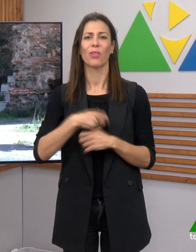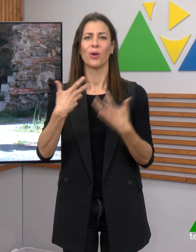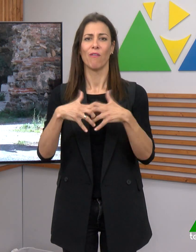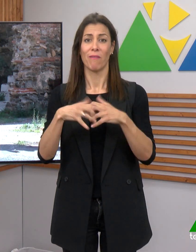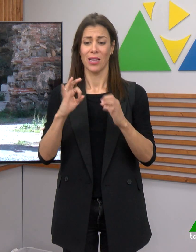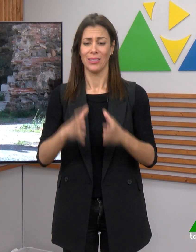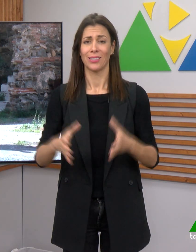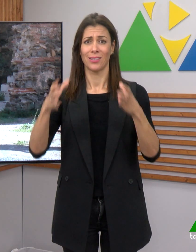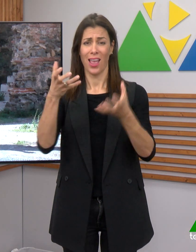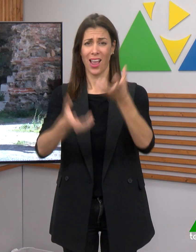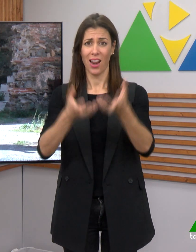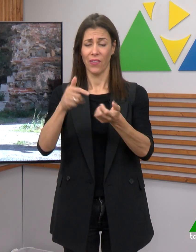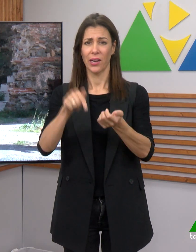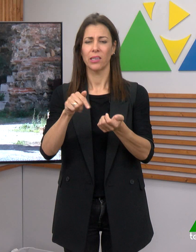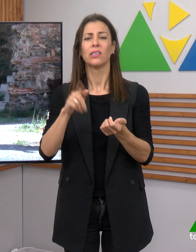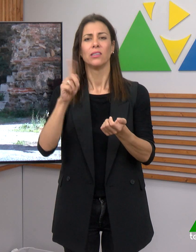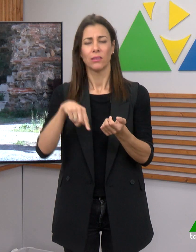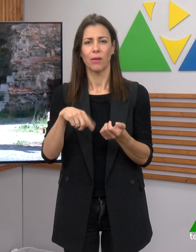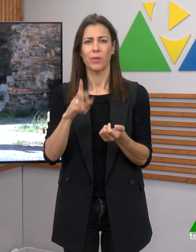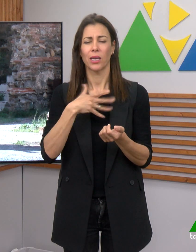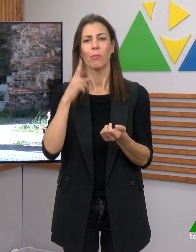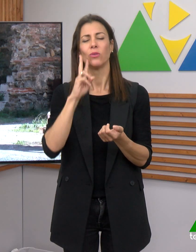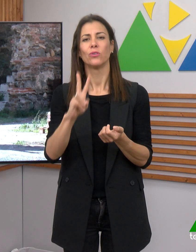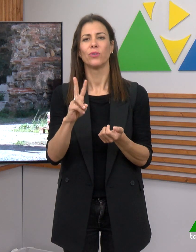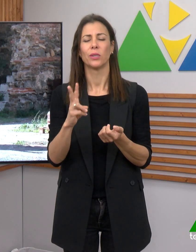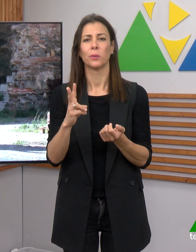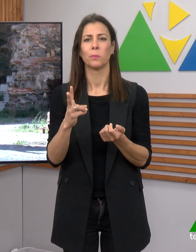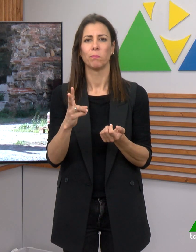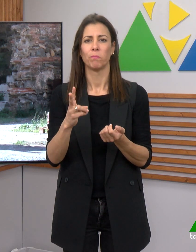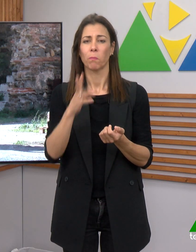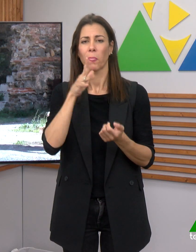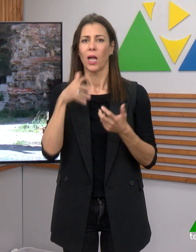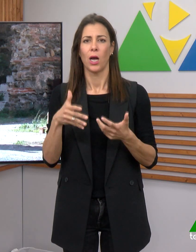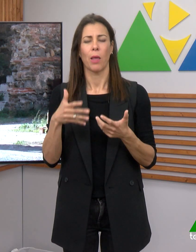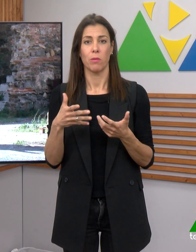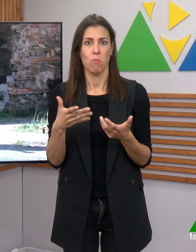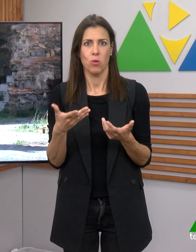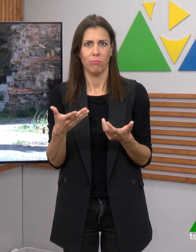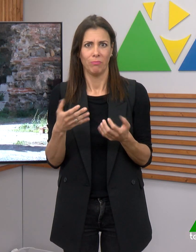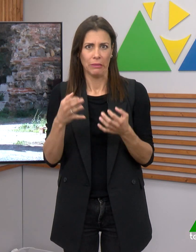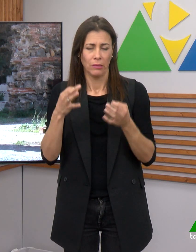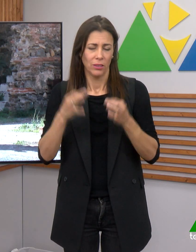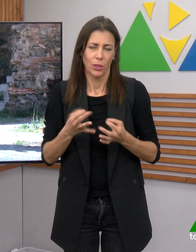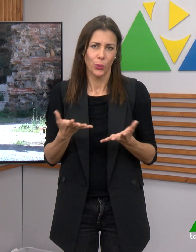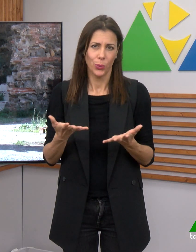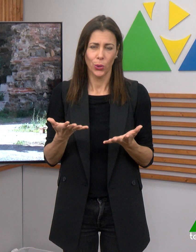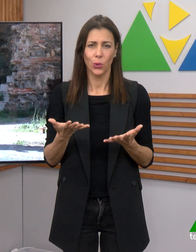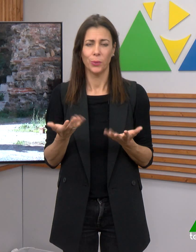calderas. Evidentemente lo que vamos a ver también es, ahora mismo está todo, bueno, pues un poco